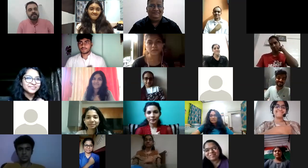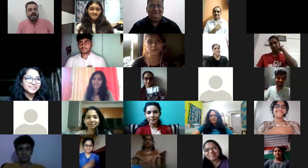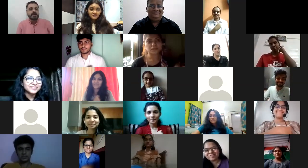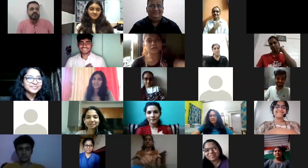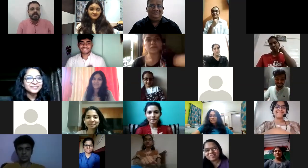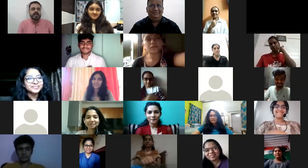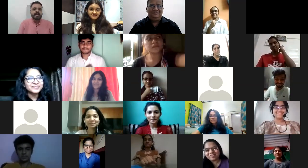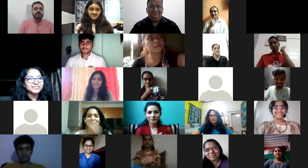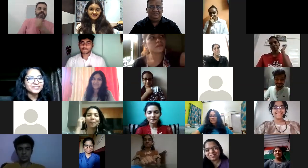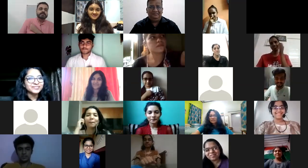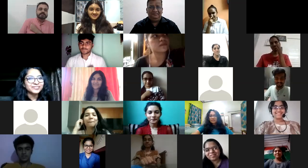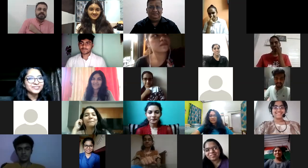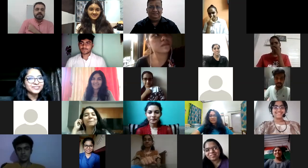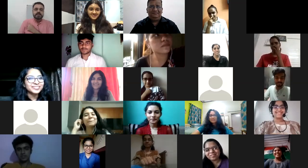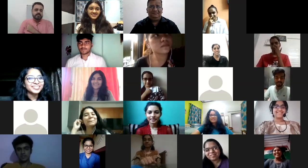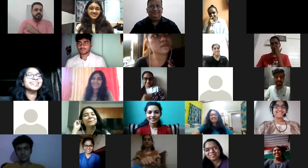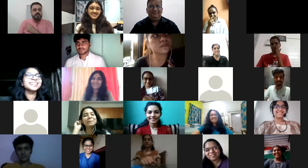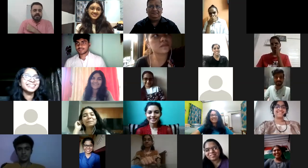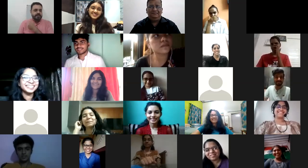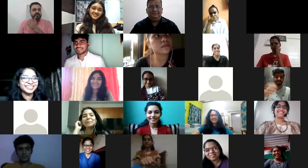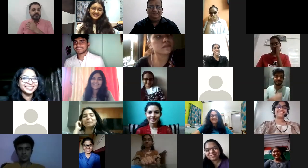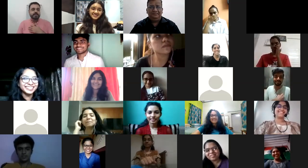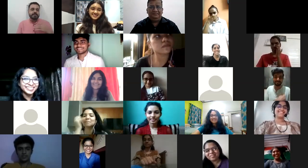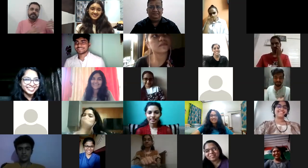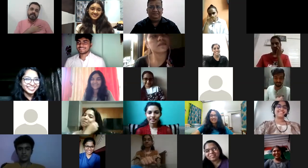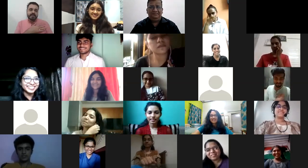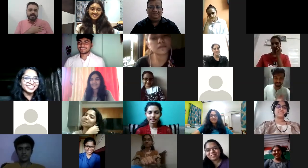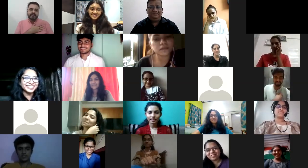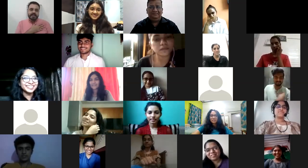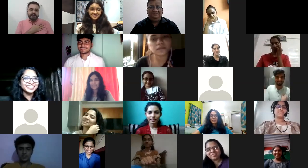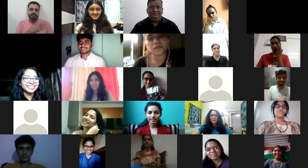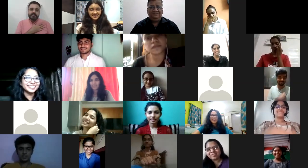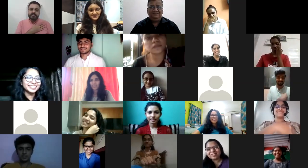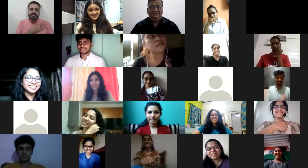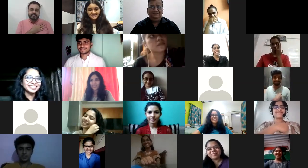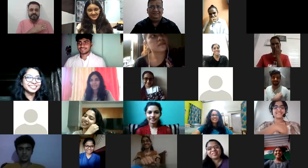I am a left-hander and I do like this. आप left-hander भी हो, आपका दिल इधर ही है, left में ही है. Okay,